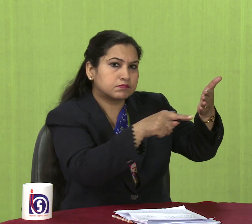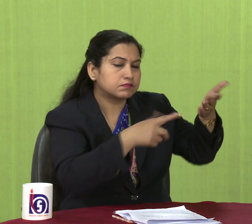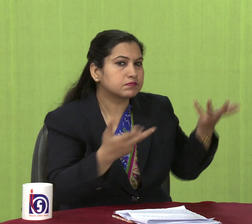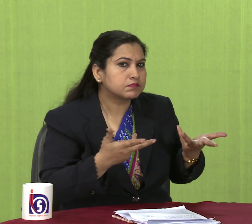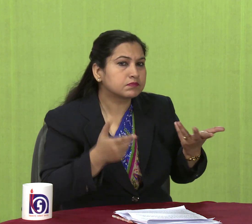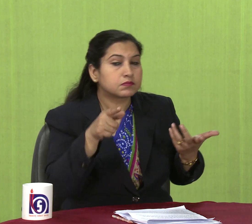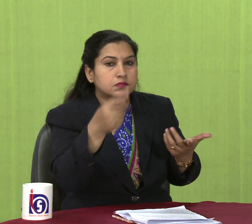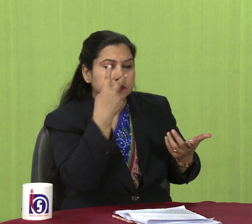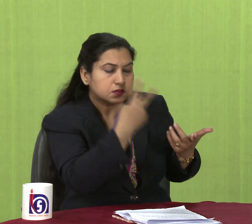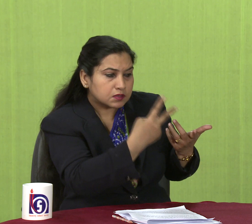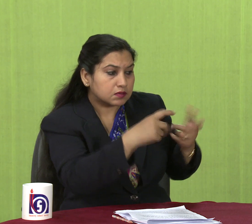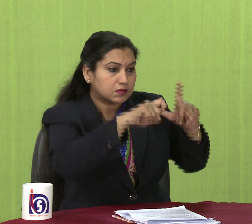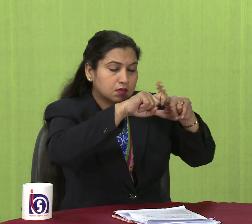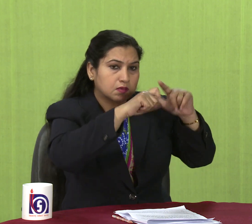आप कनक शब्द पर ध्यान दें,